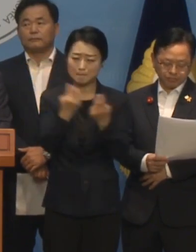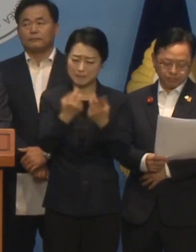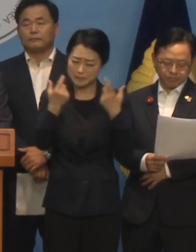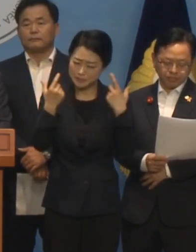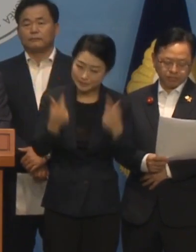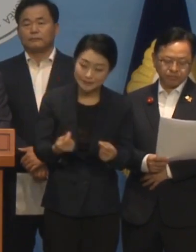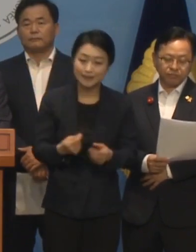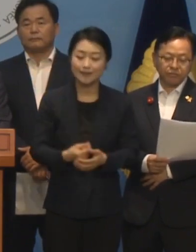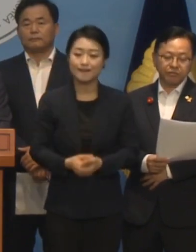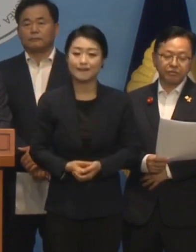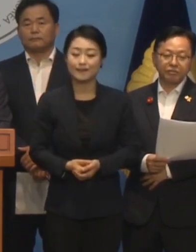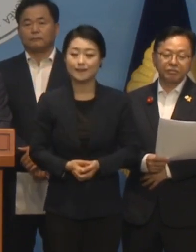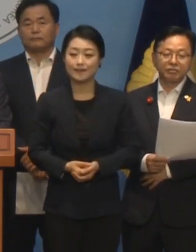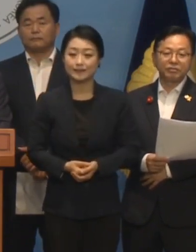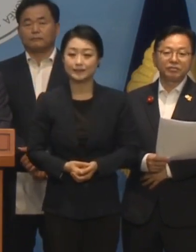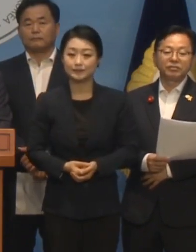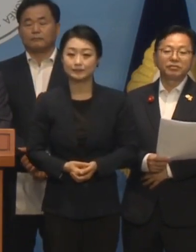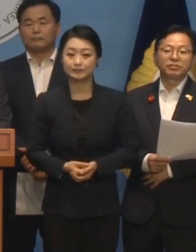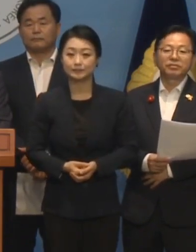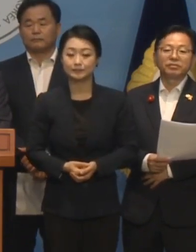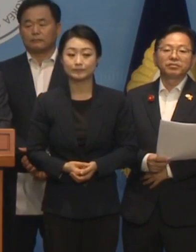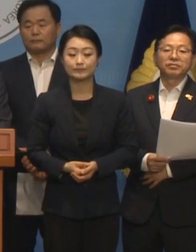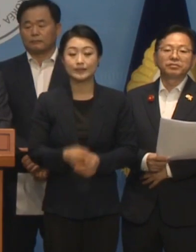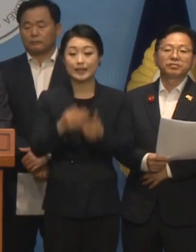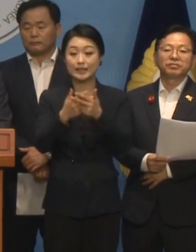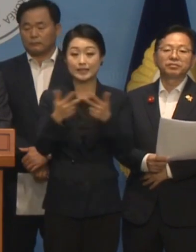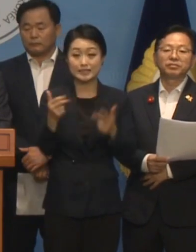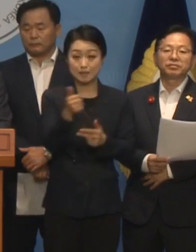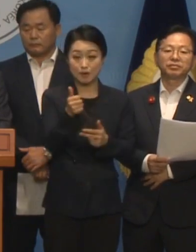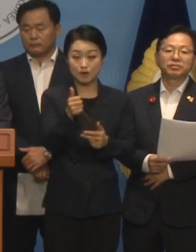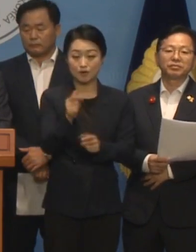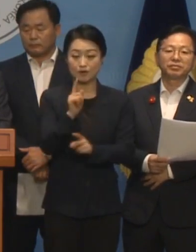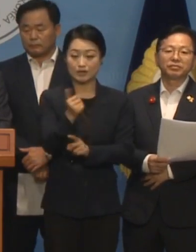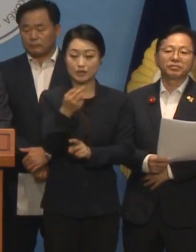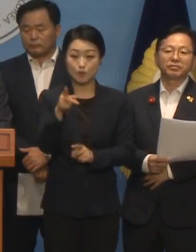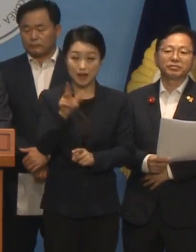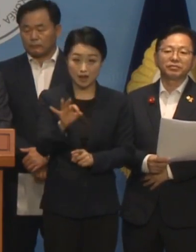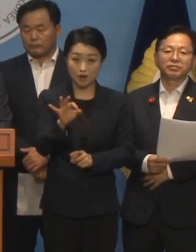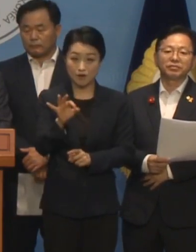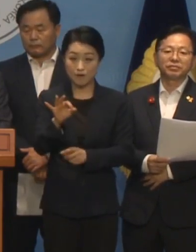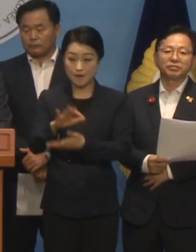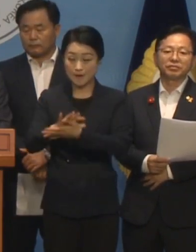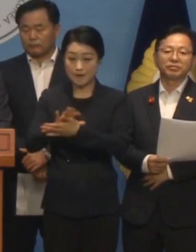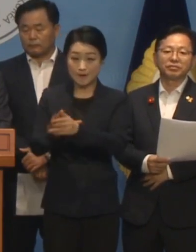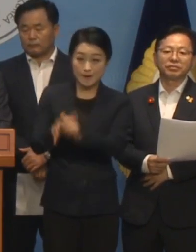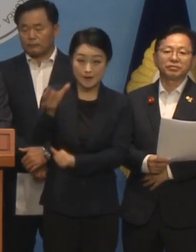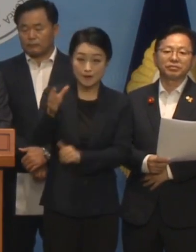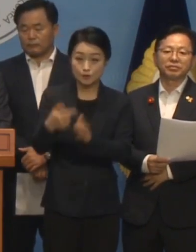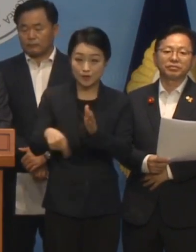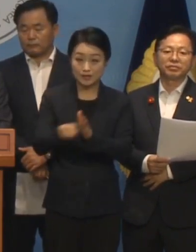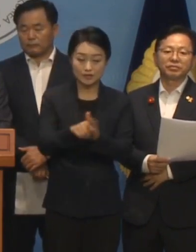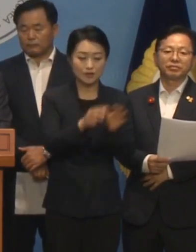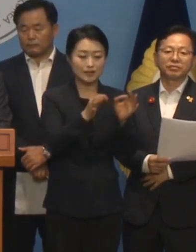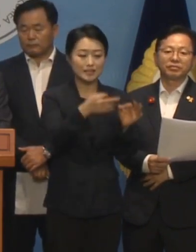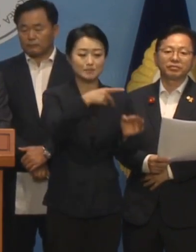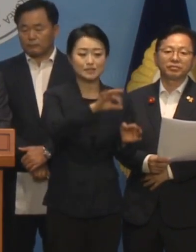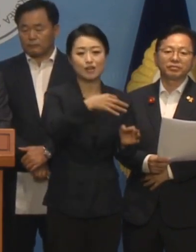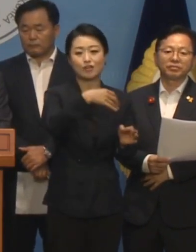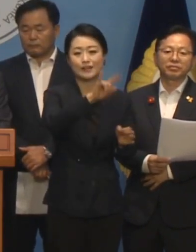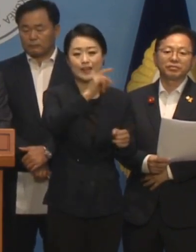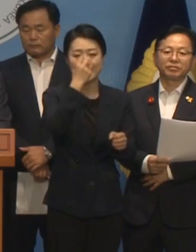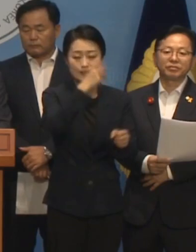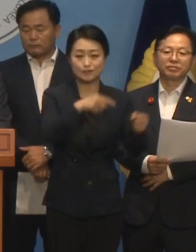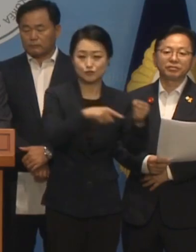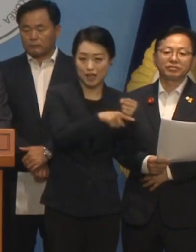크게 다르지 않습니다. 이재명과 이하영을 잡으려 김성태를 대하는 과정이 그랬습니다.